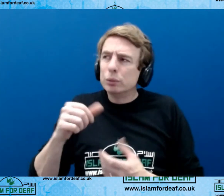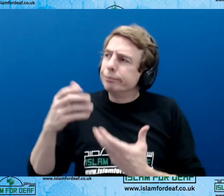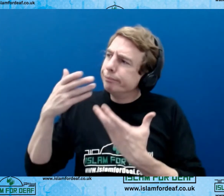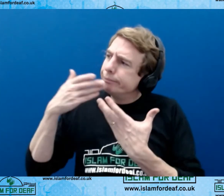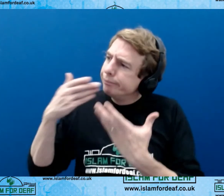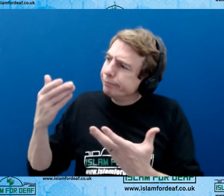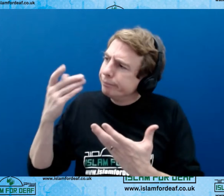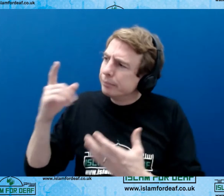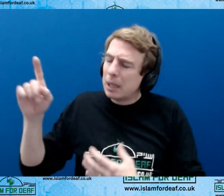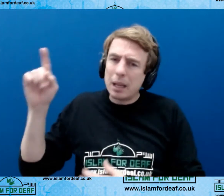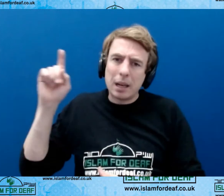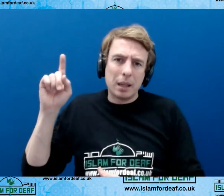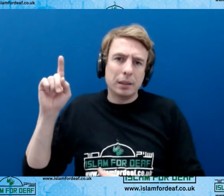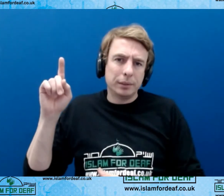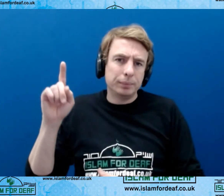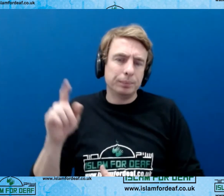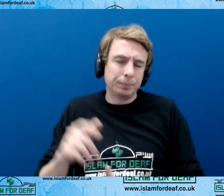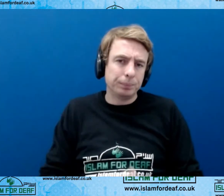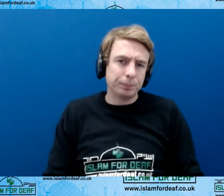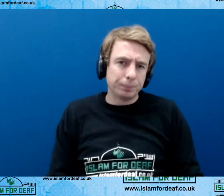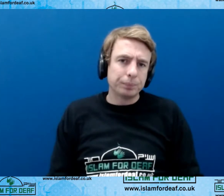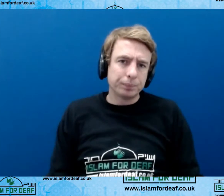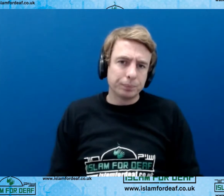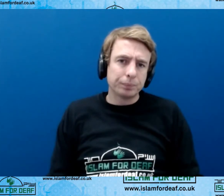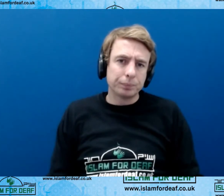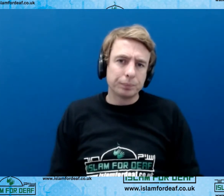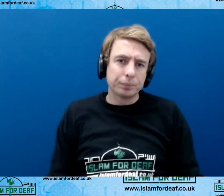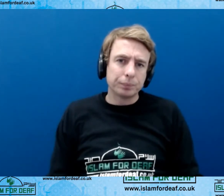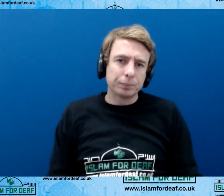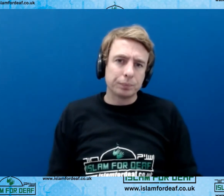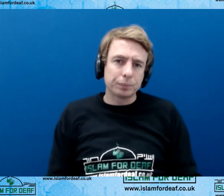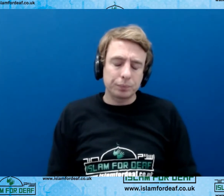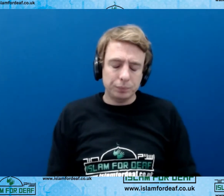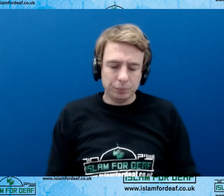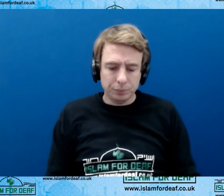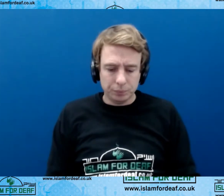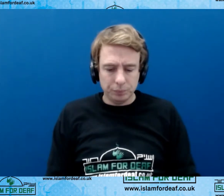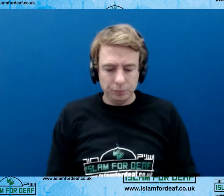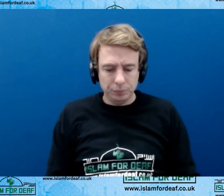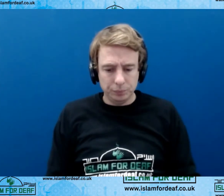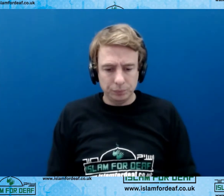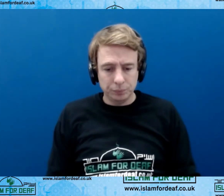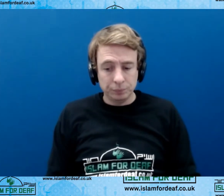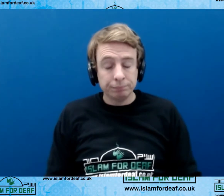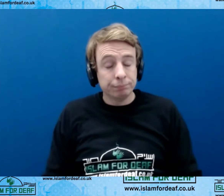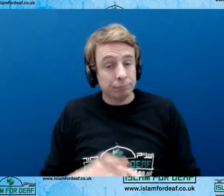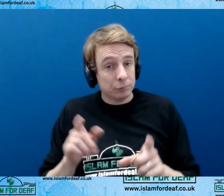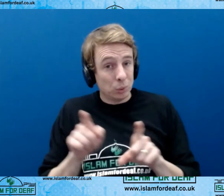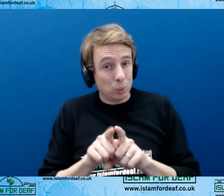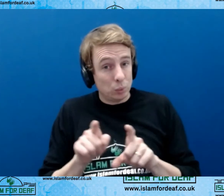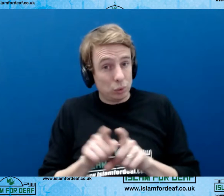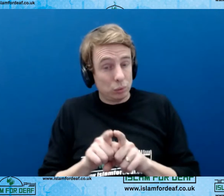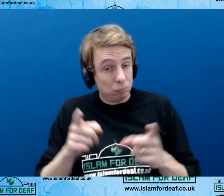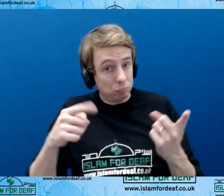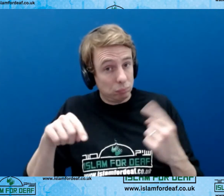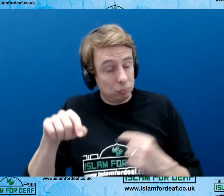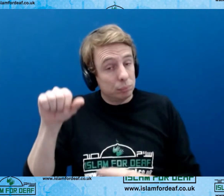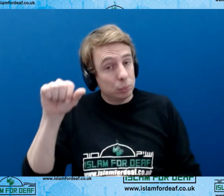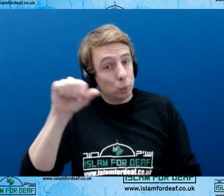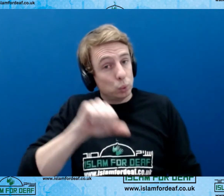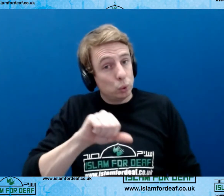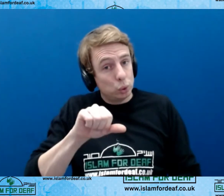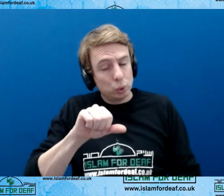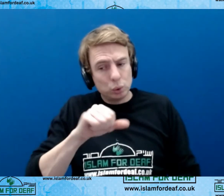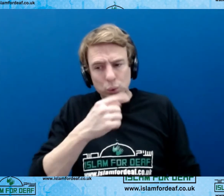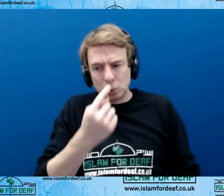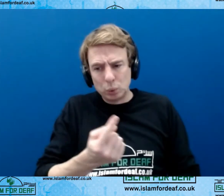لا يجوز إلا لله سبحانه وتعالى. And sacrifice, i.e. sacrifice to him as sacrificing